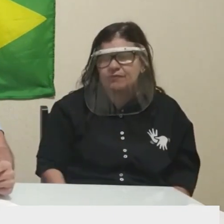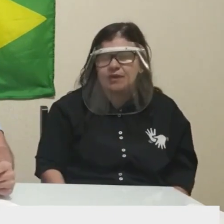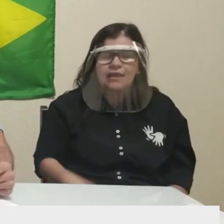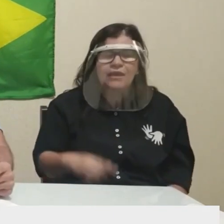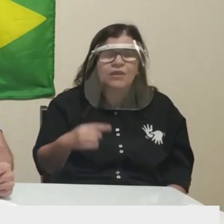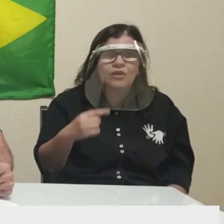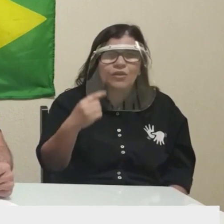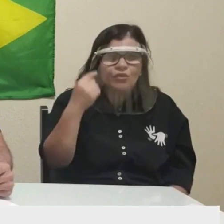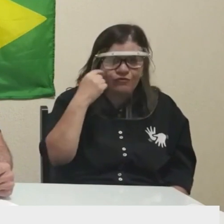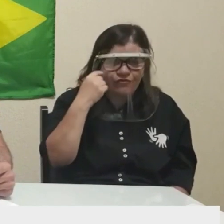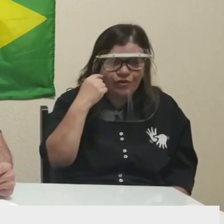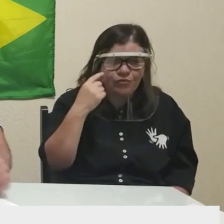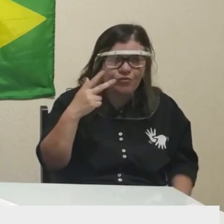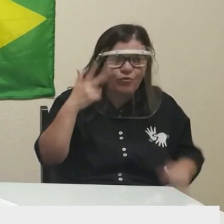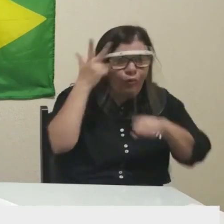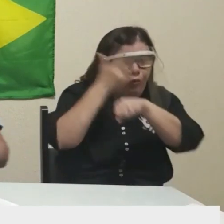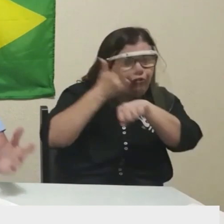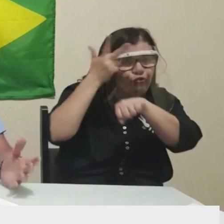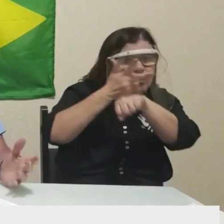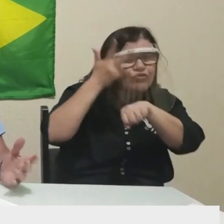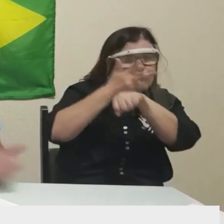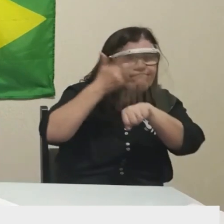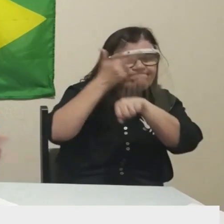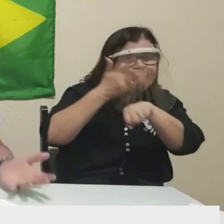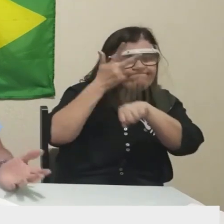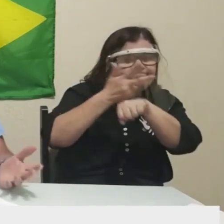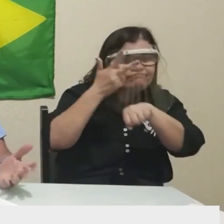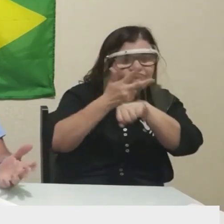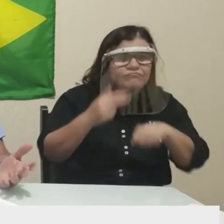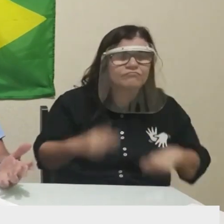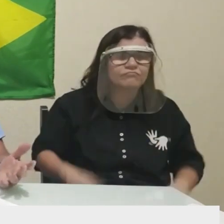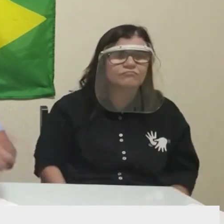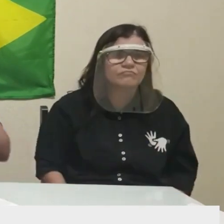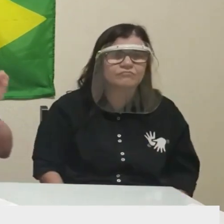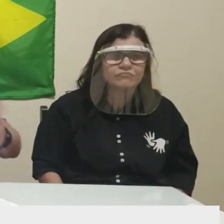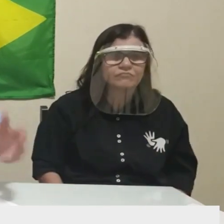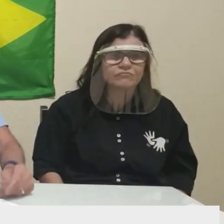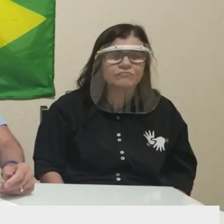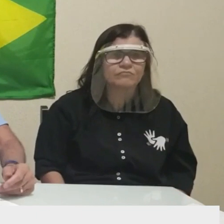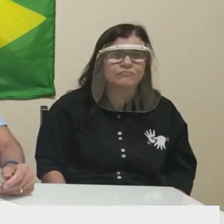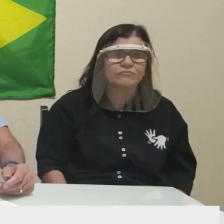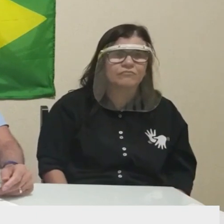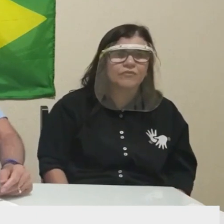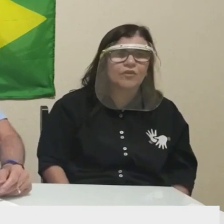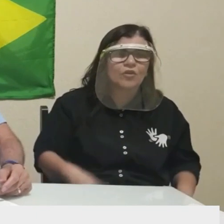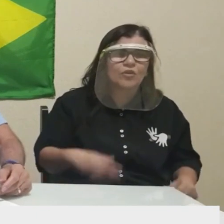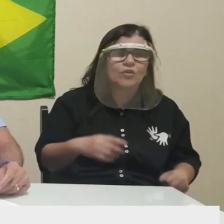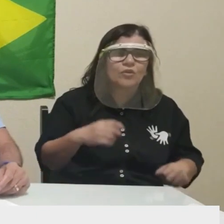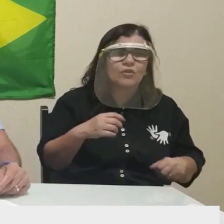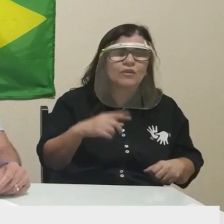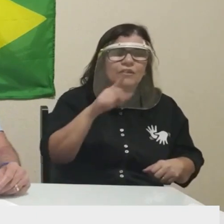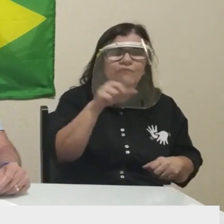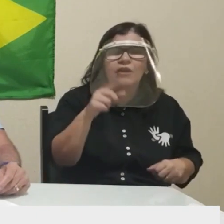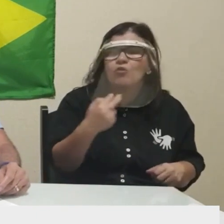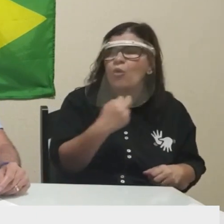da Polícia Civil entrando numa comunidade, tinha um plantão da hora, plantão do tráfico, com toda certeza, né? gritou, volta, não pode